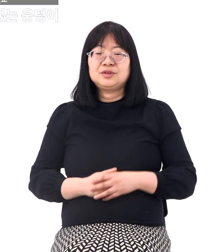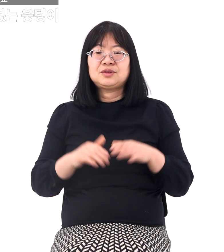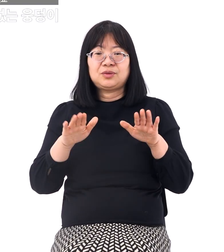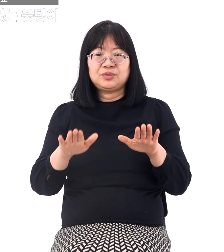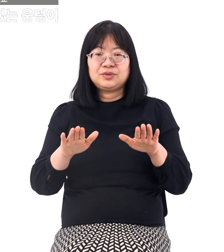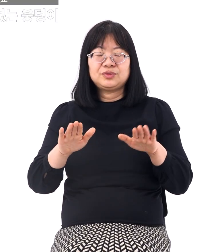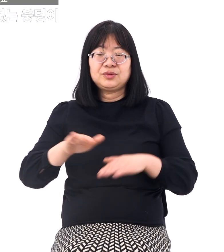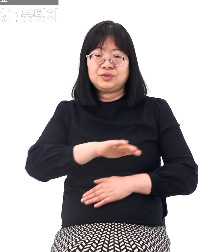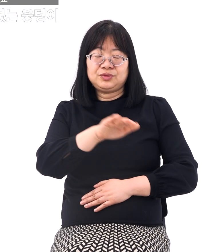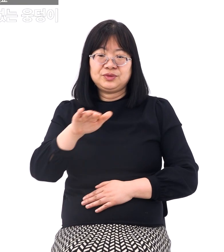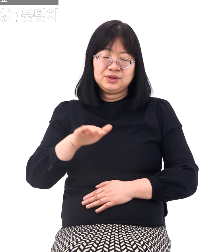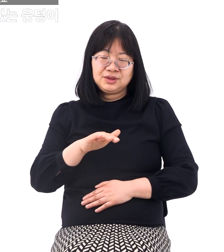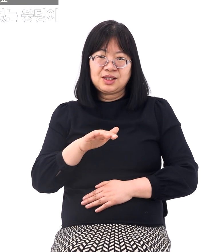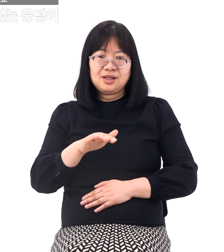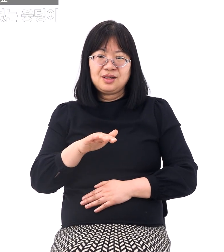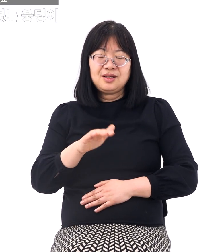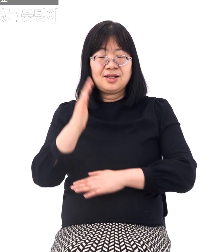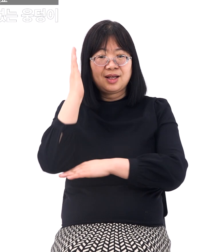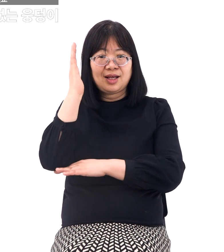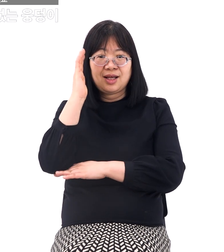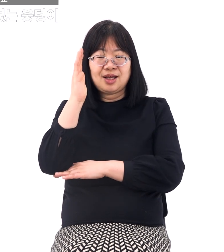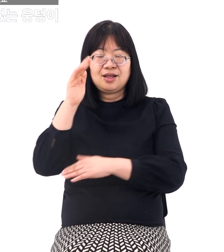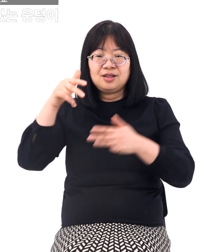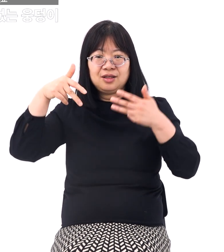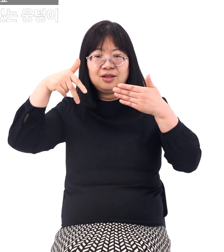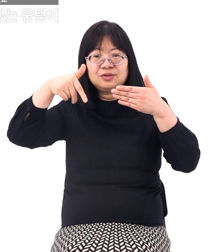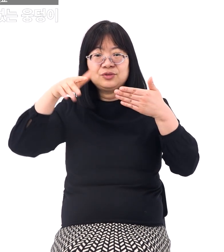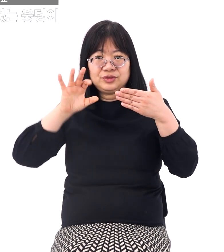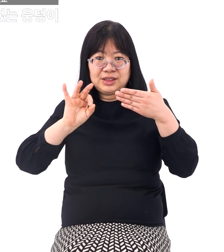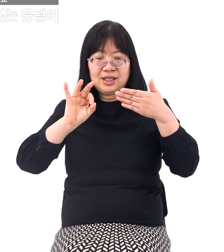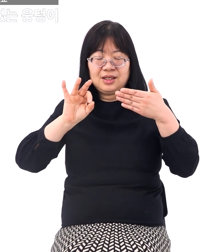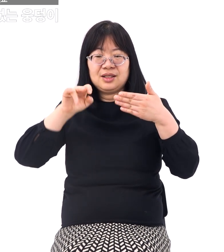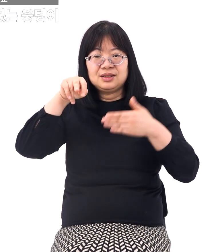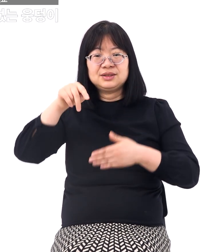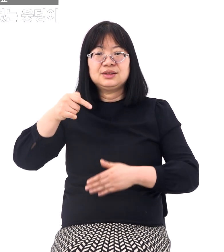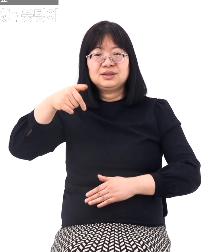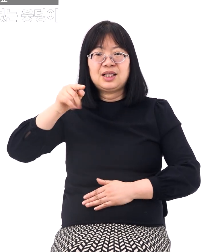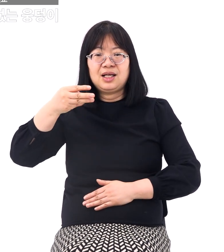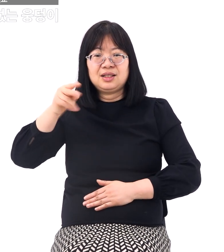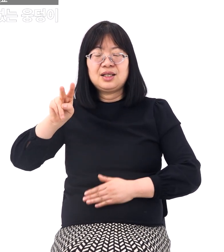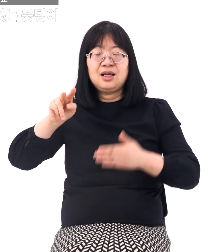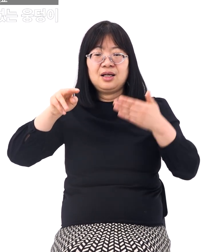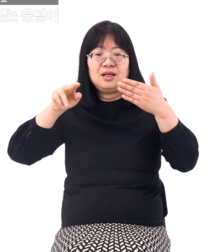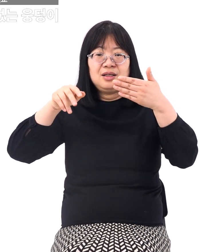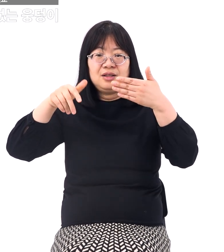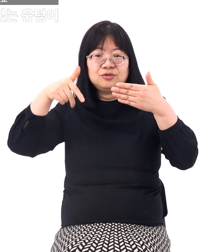오늘 우리가 살펴볼 스가랴 9장은 특별히